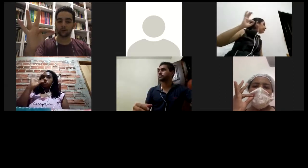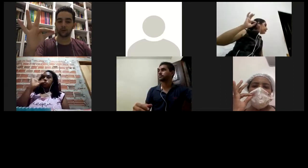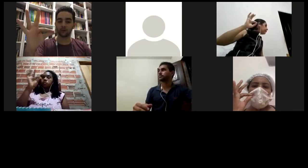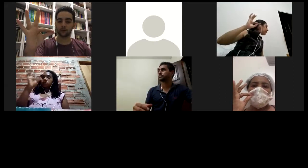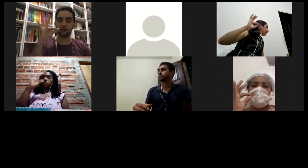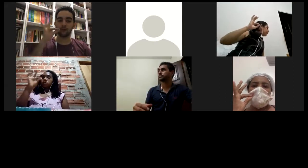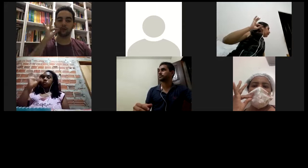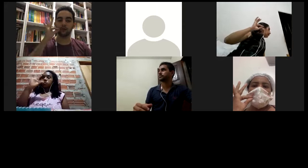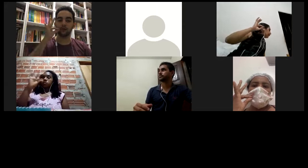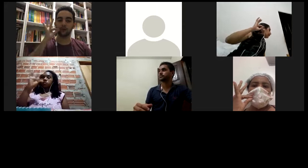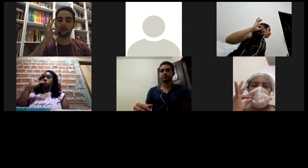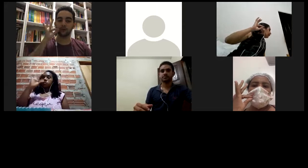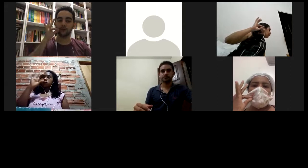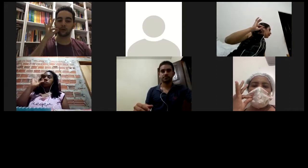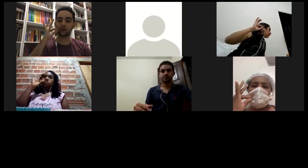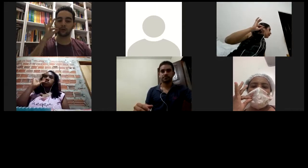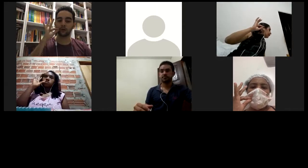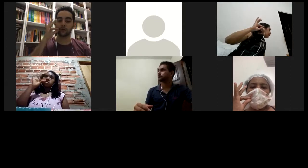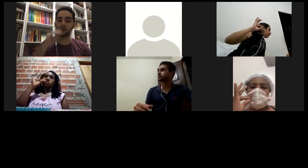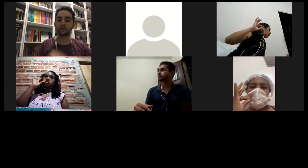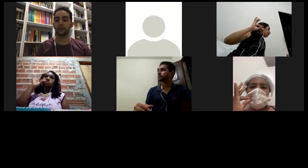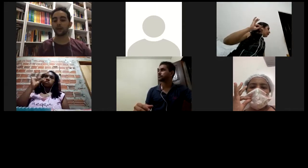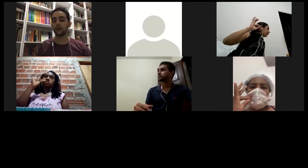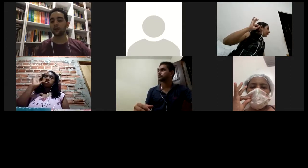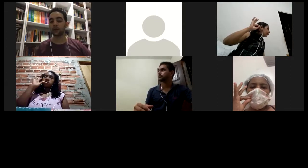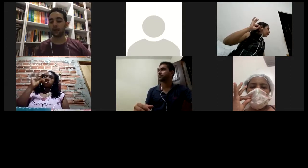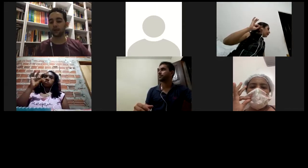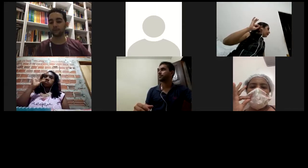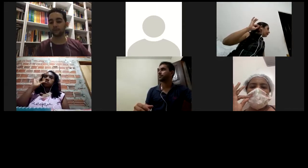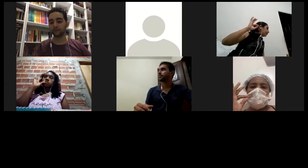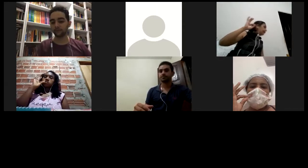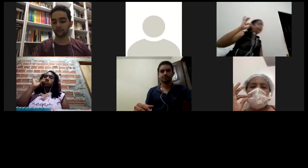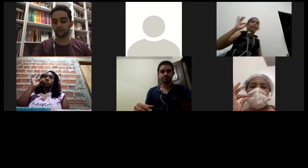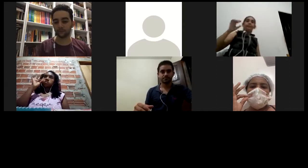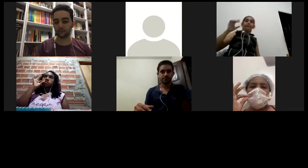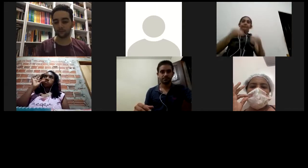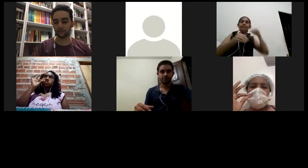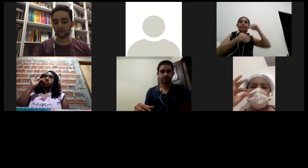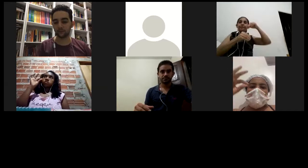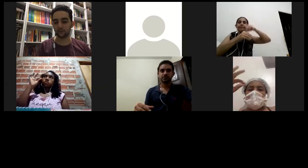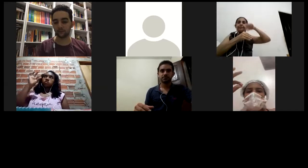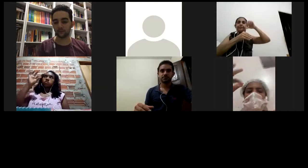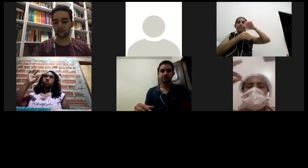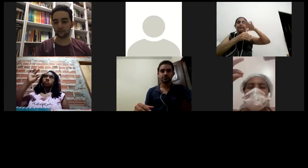Configuração de mão assim. E bota aqui no cantinho da boca. Chá.